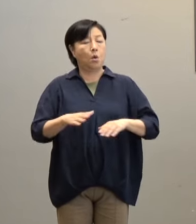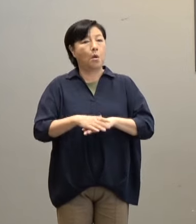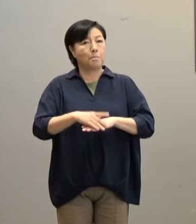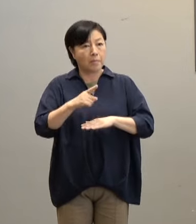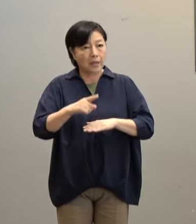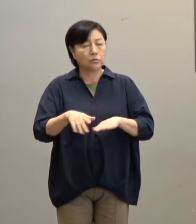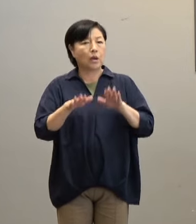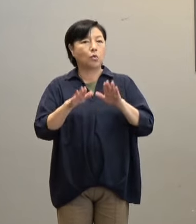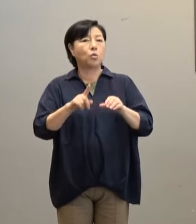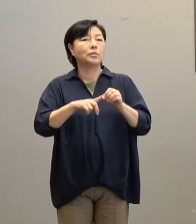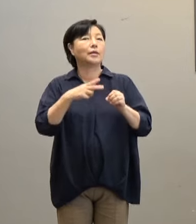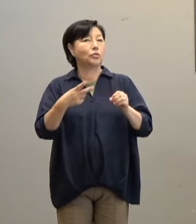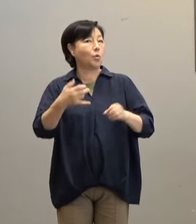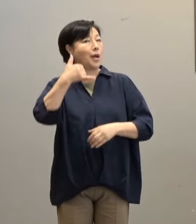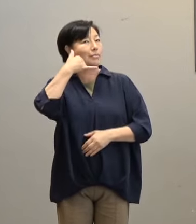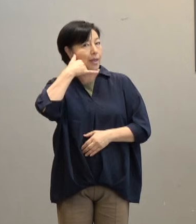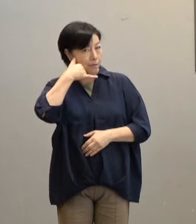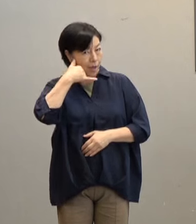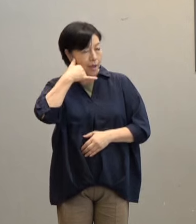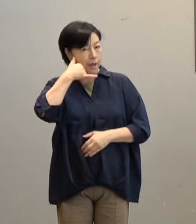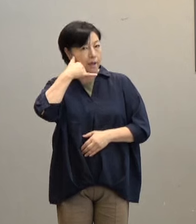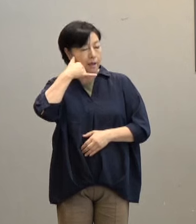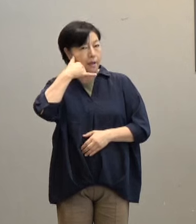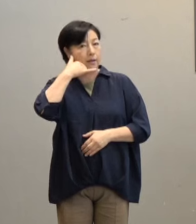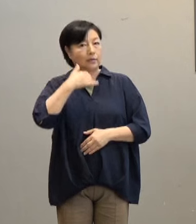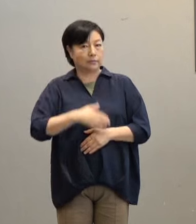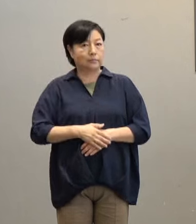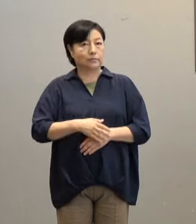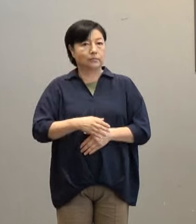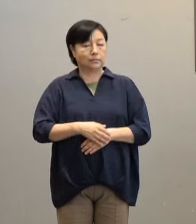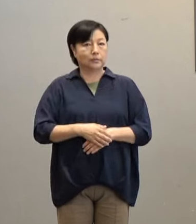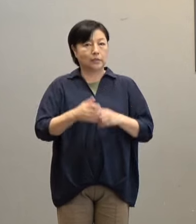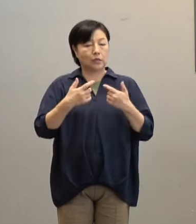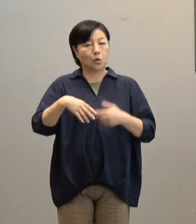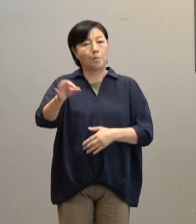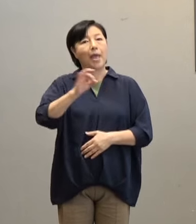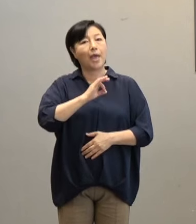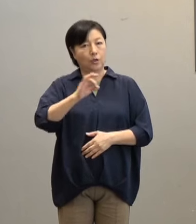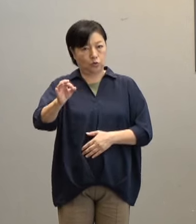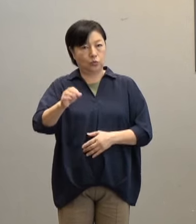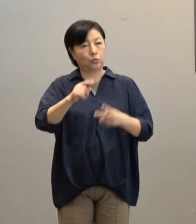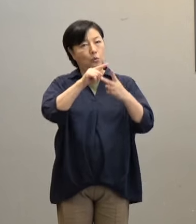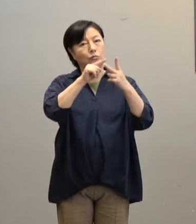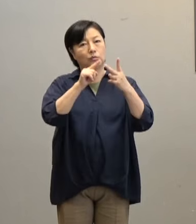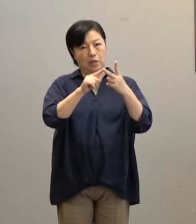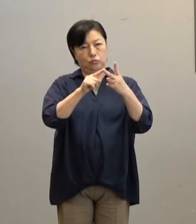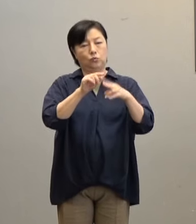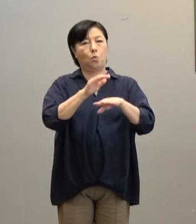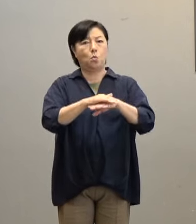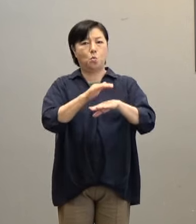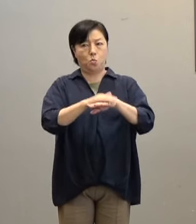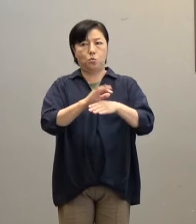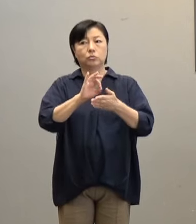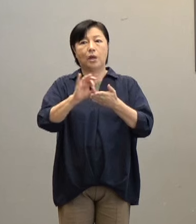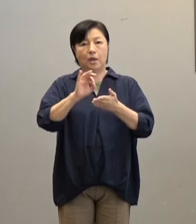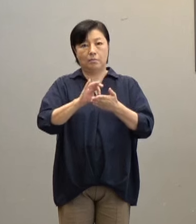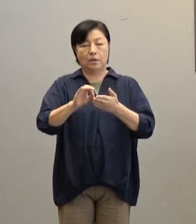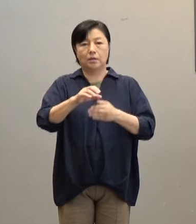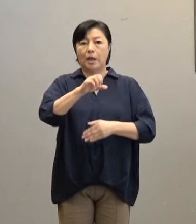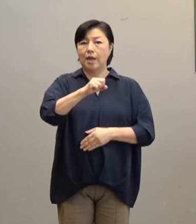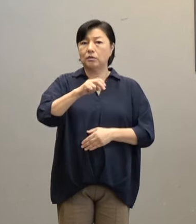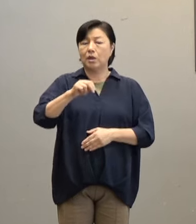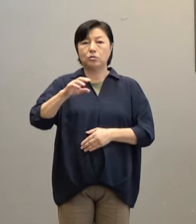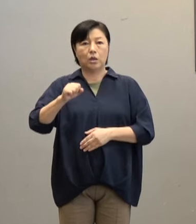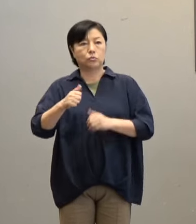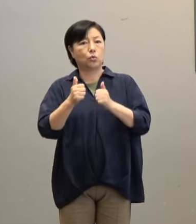年度電話相談、それからいつでも送信できるメール相談、この2点でやってまいろうと思っています。で、 SNS と